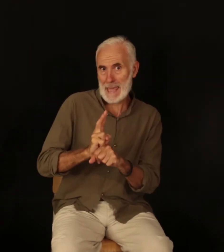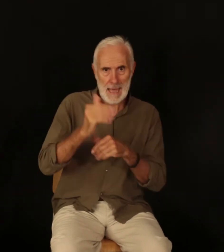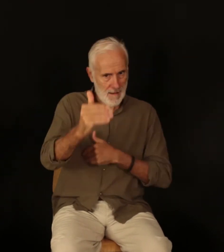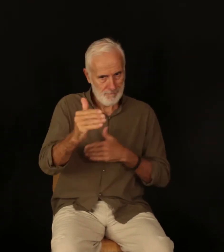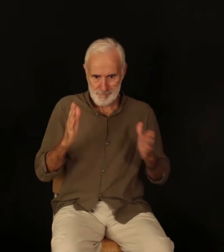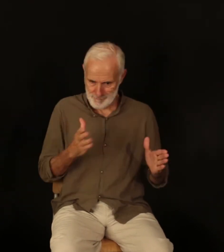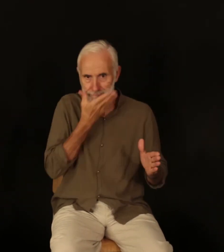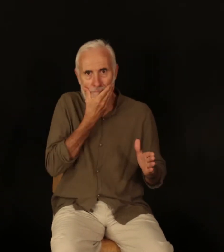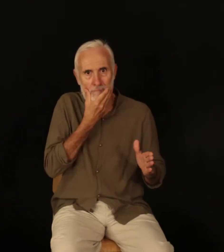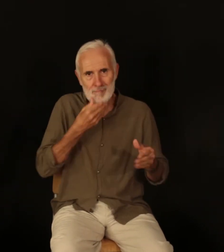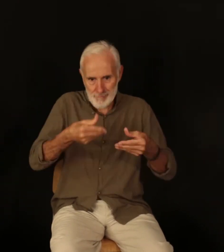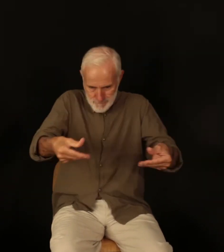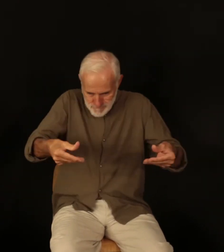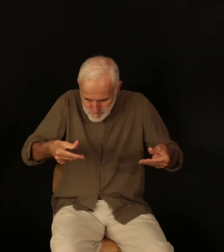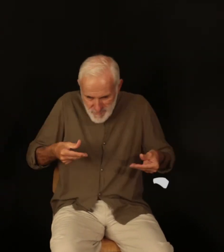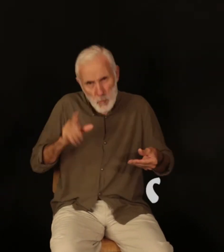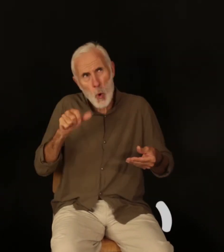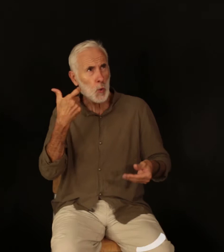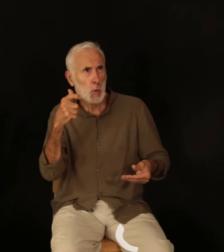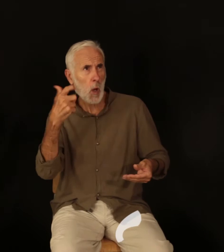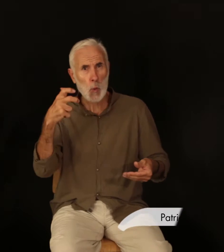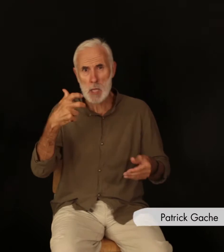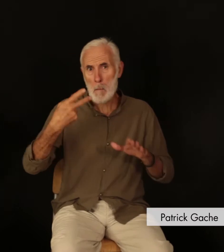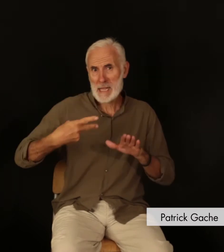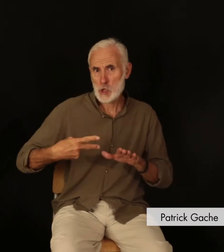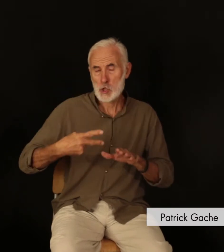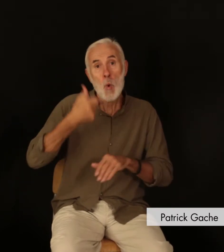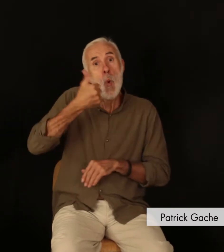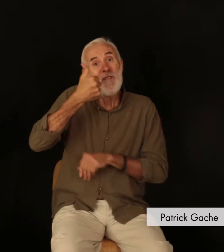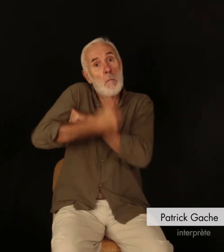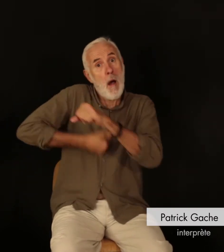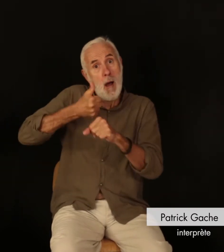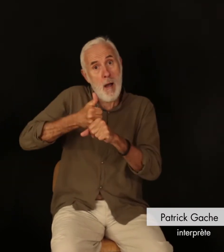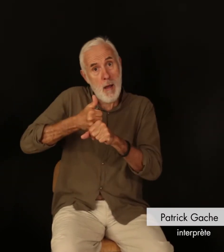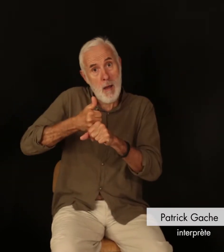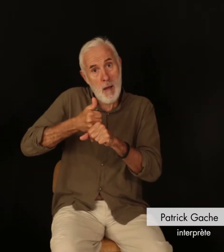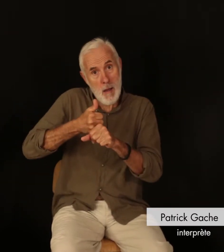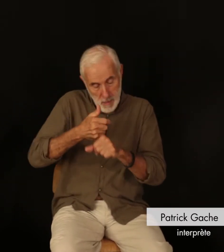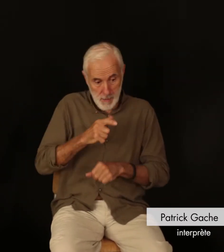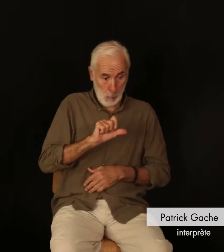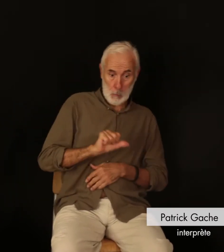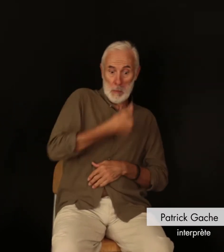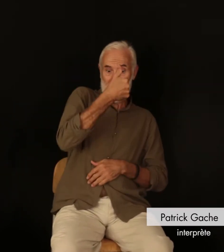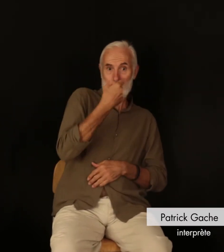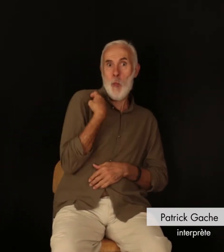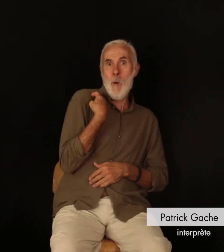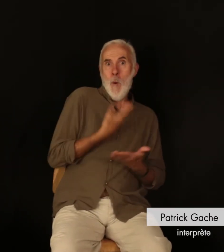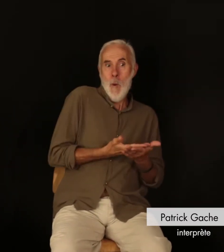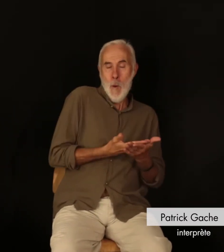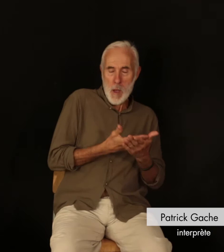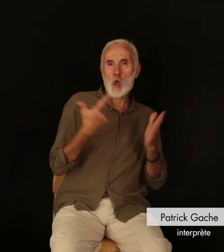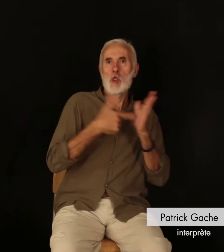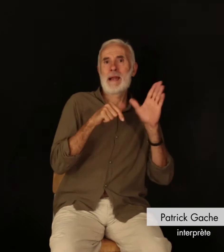objet de entre 200 et 300 pages qui sort tous les ans, à présent depuis le premier numéro en 2014.